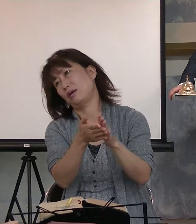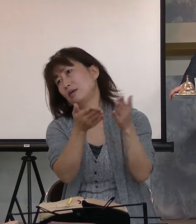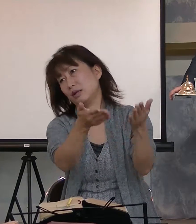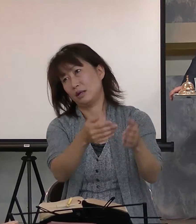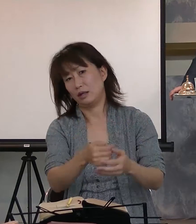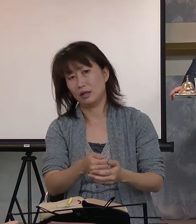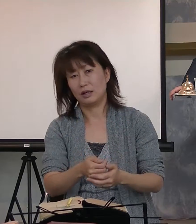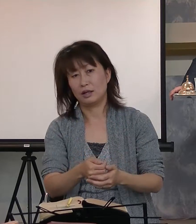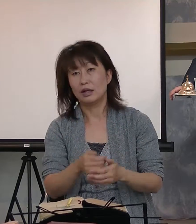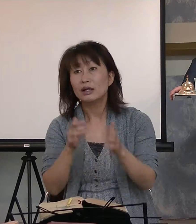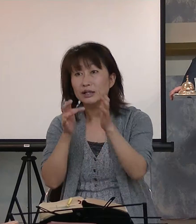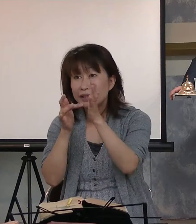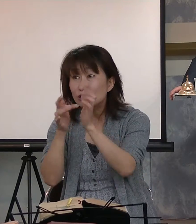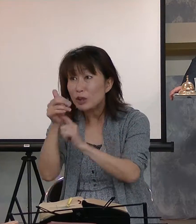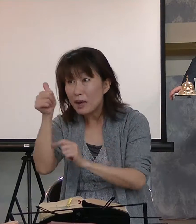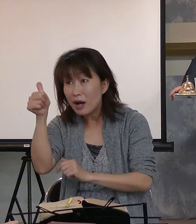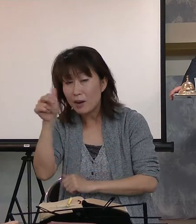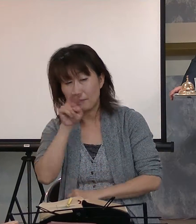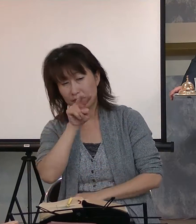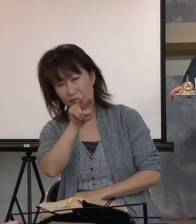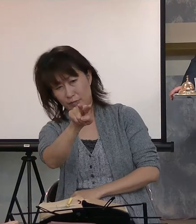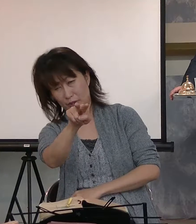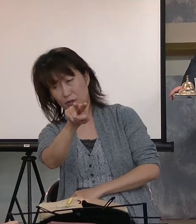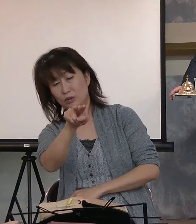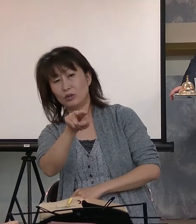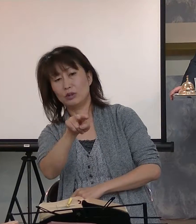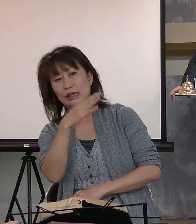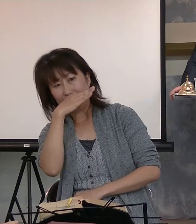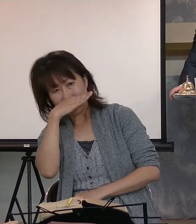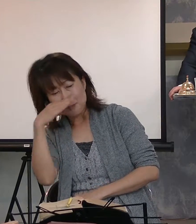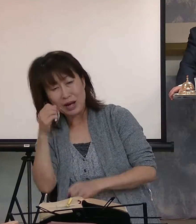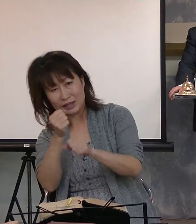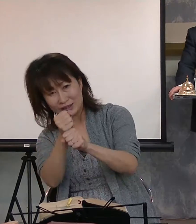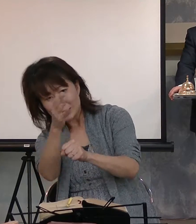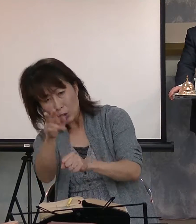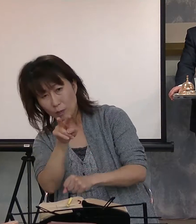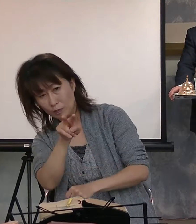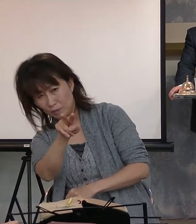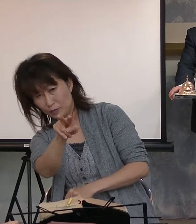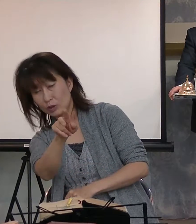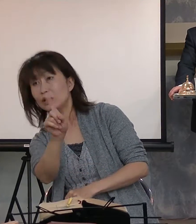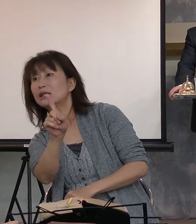げた。イエス様が見ている信仰、立派な信仰は何ですか？